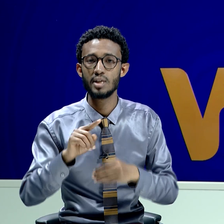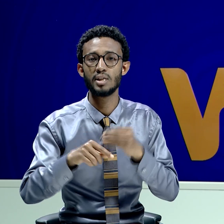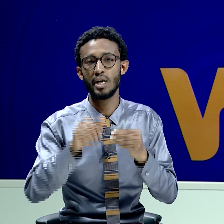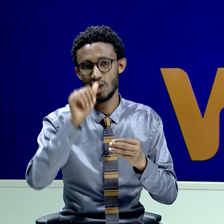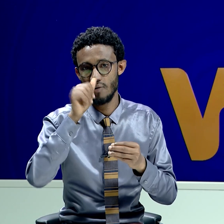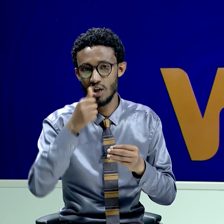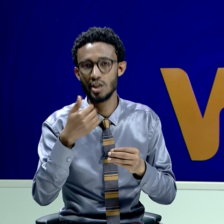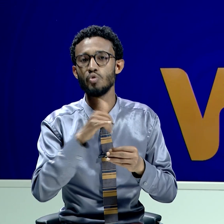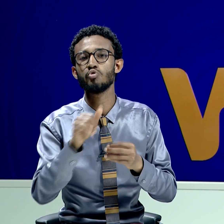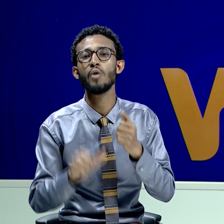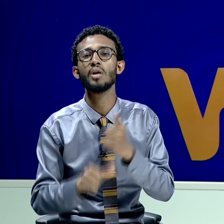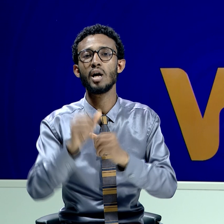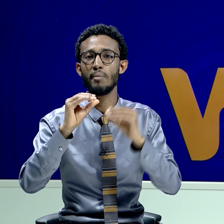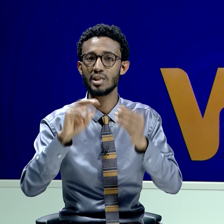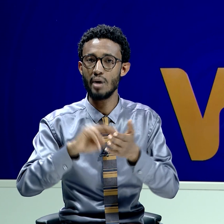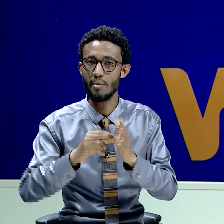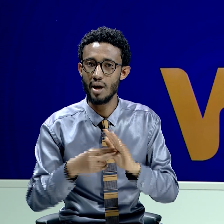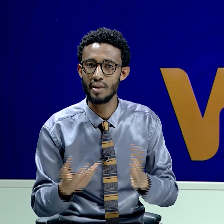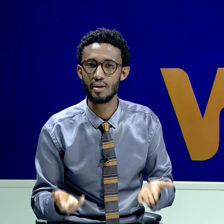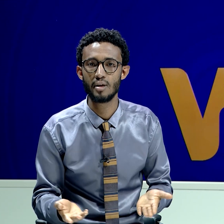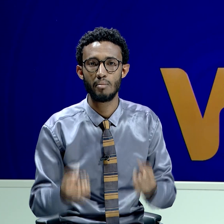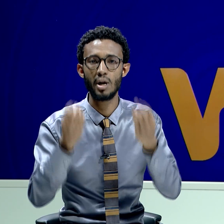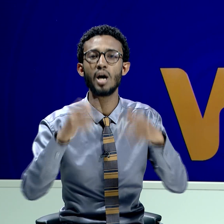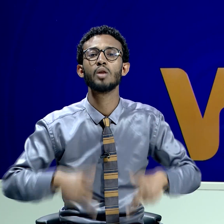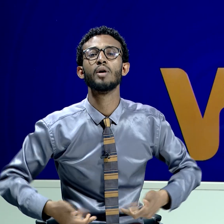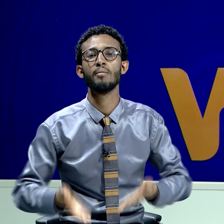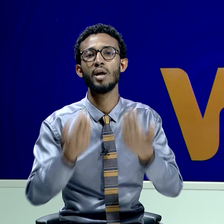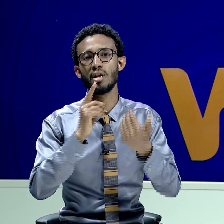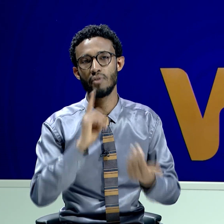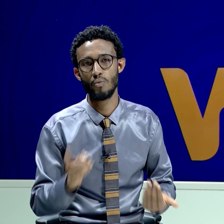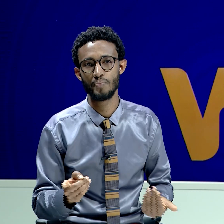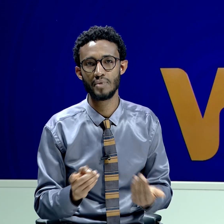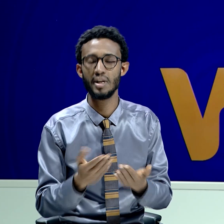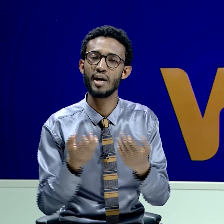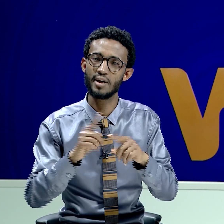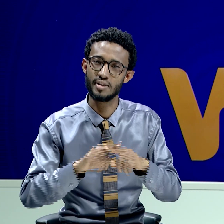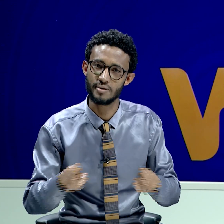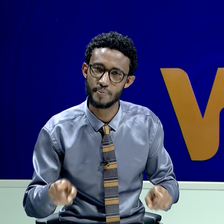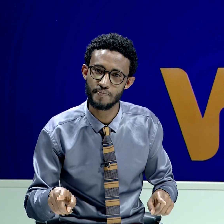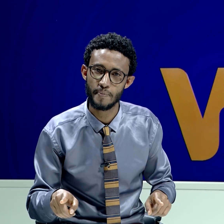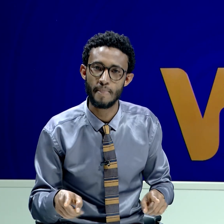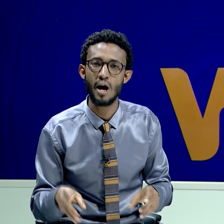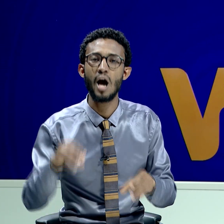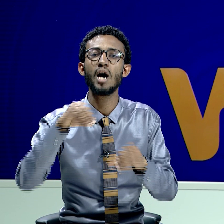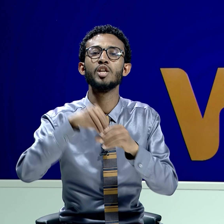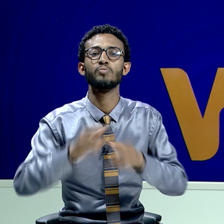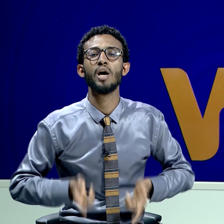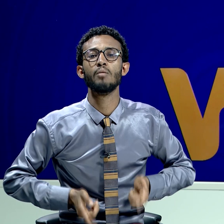ስለ ቻይቪልስ እንዱም ጾታዊ ጥቃት ማስተማር ማለት በርካታ ህይወት ማትረፍ ነው። ነገር ግን አካታች